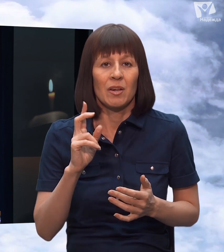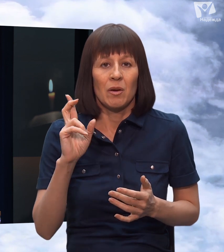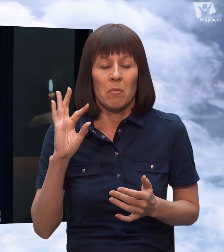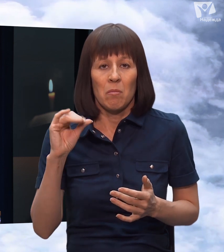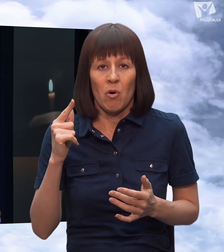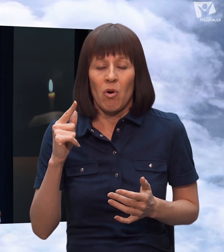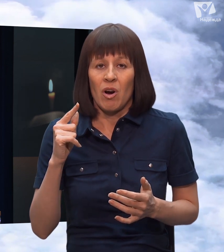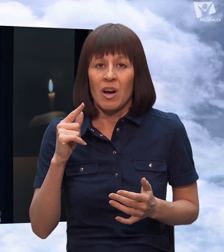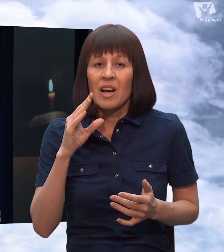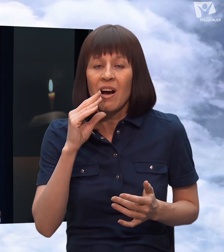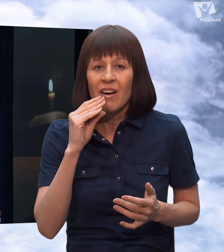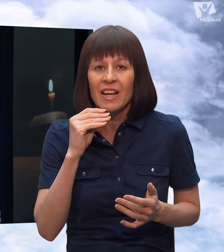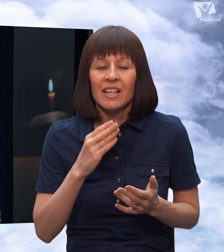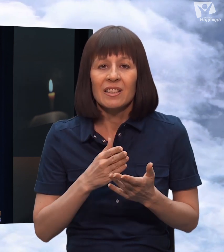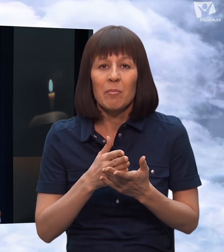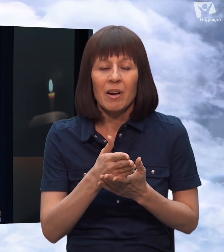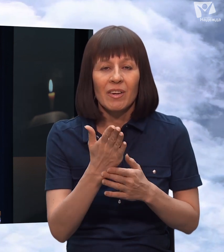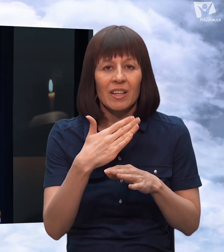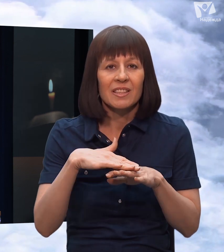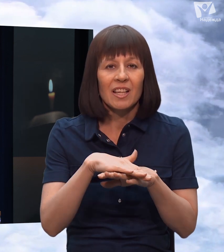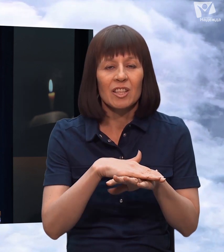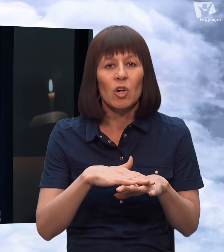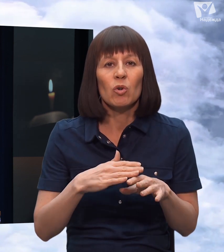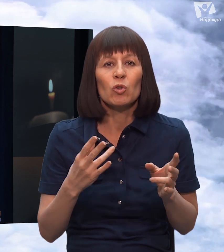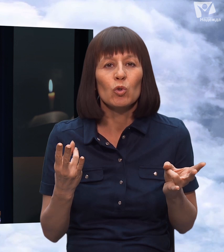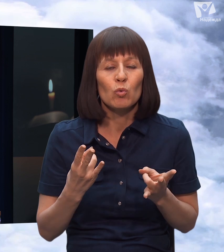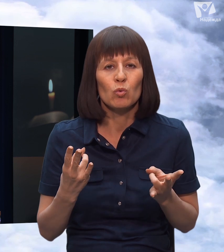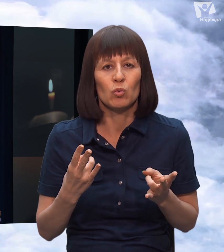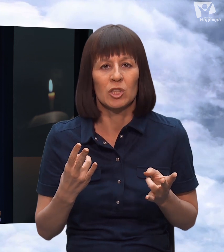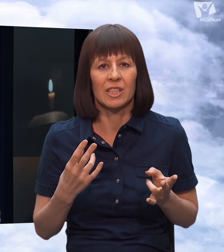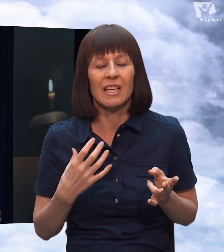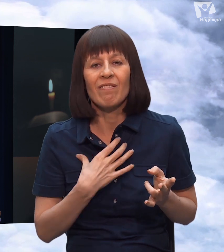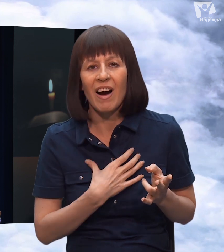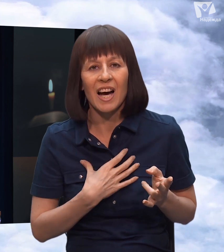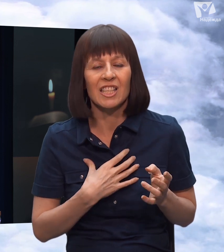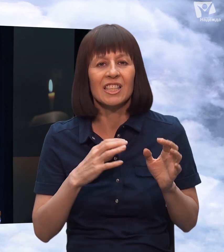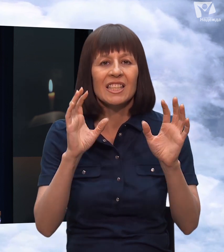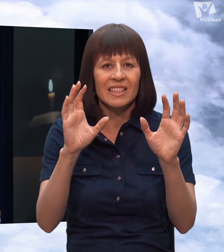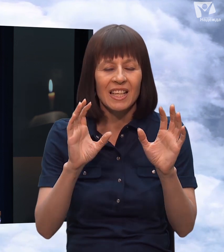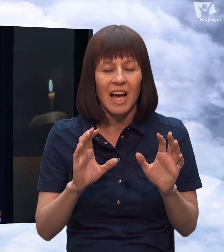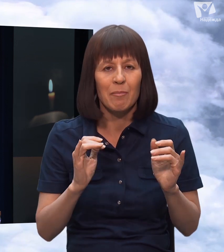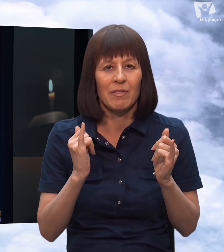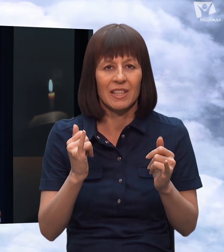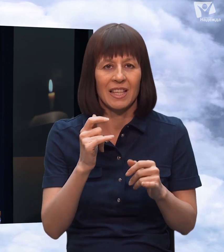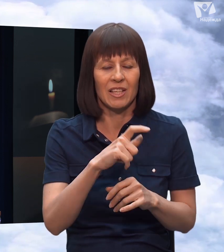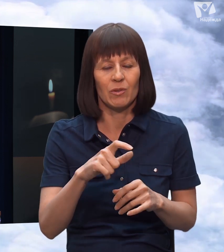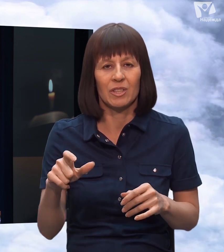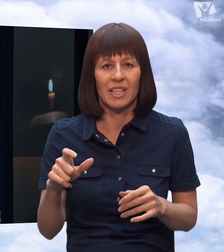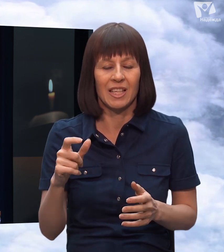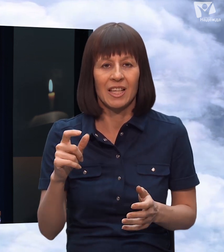бог через моисея говорил к сердцу он нужные вечные вещи чтобы человек смог